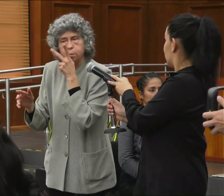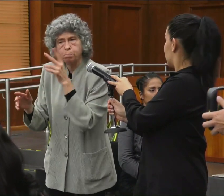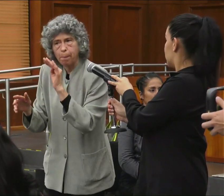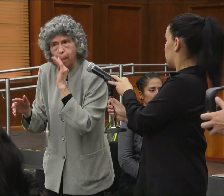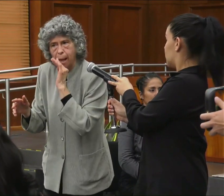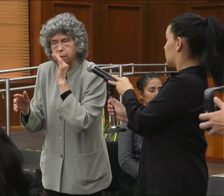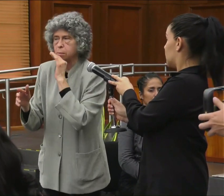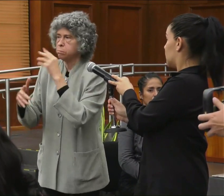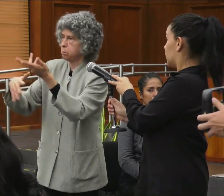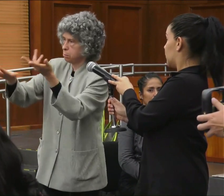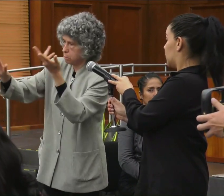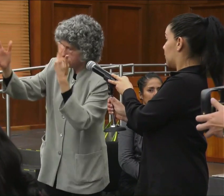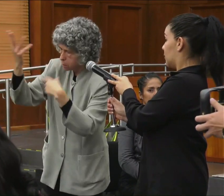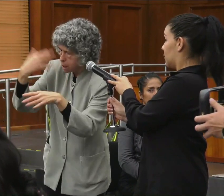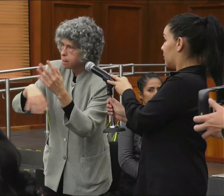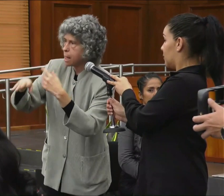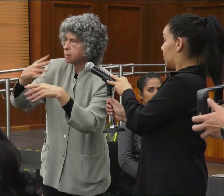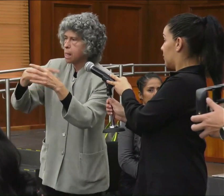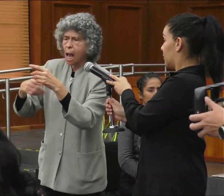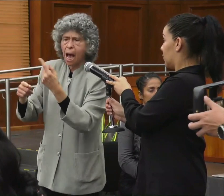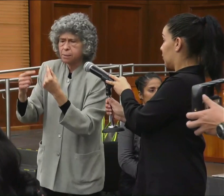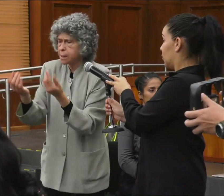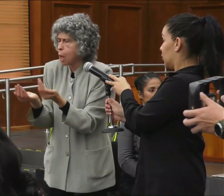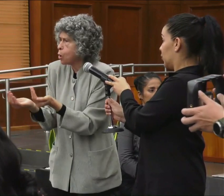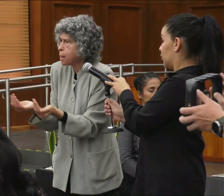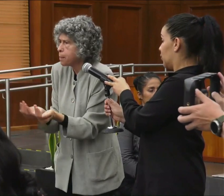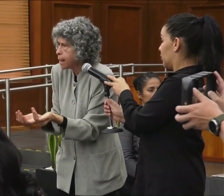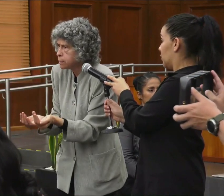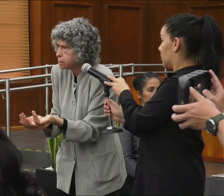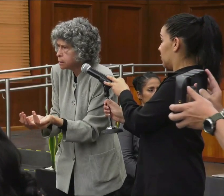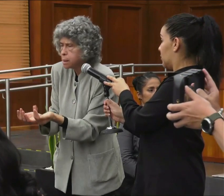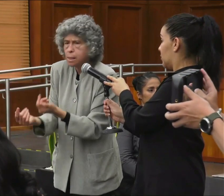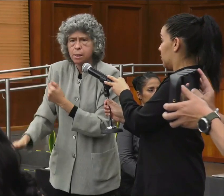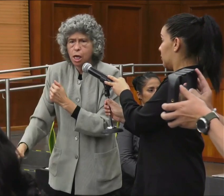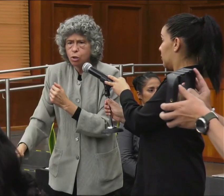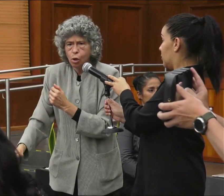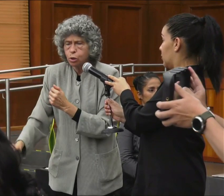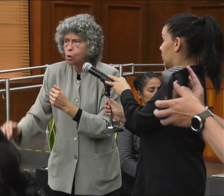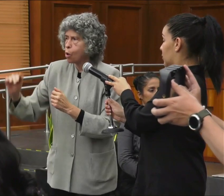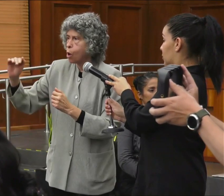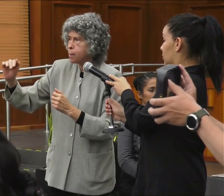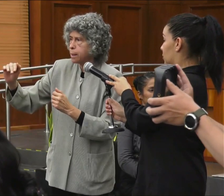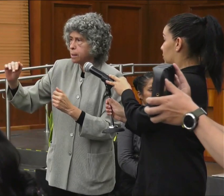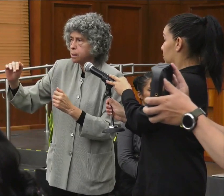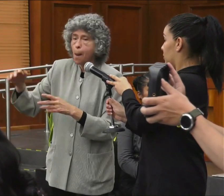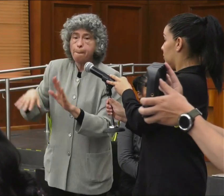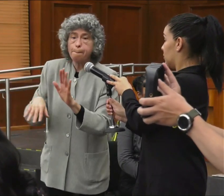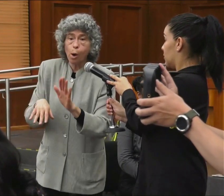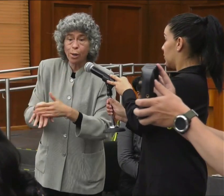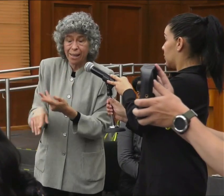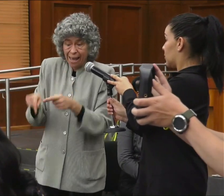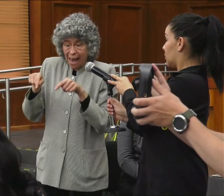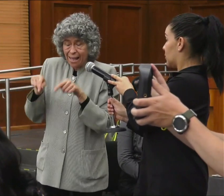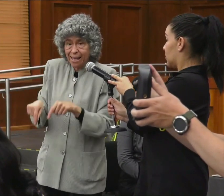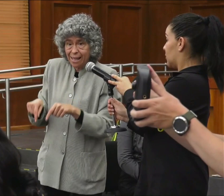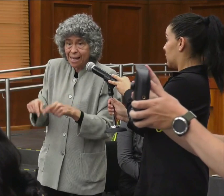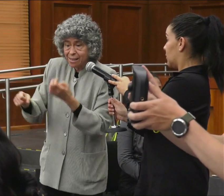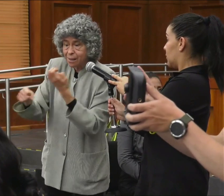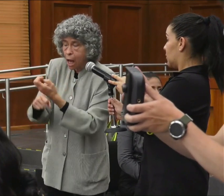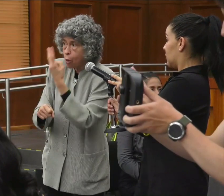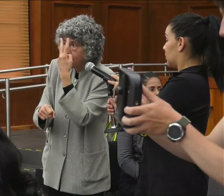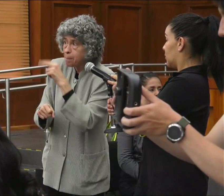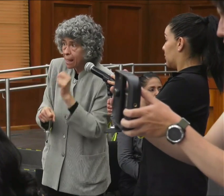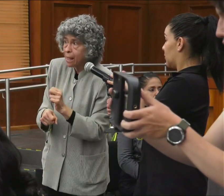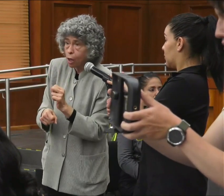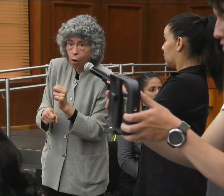los papás enseñan hasta los bebés, niños, jóvenes, porque aquí,